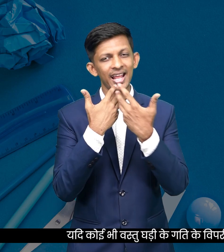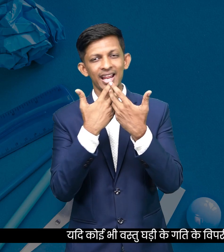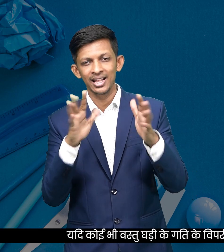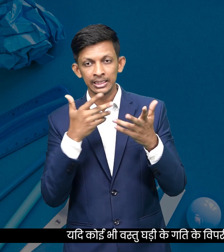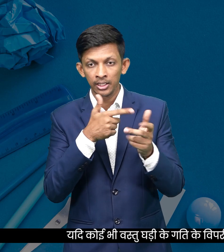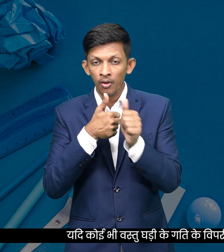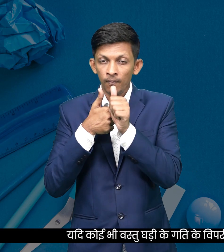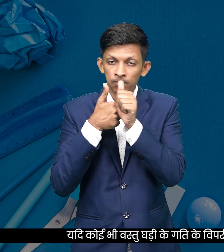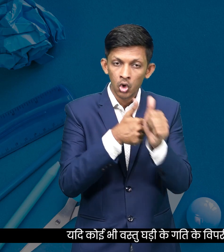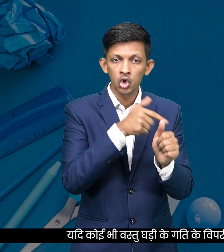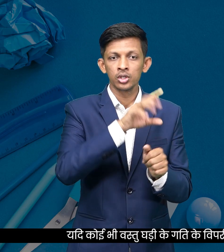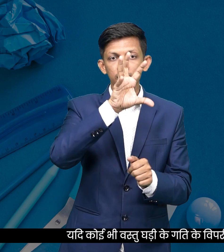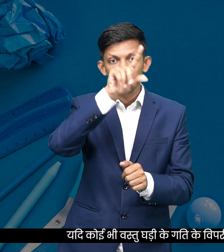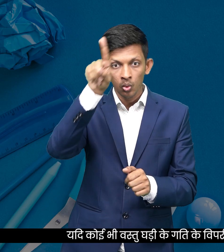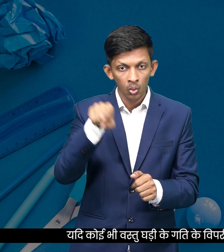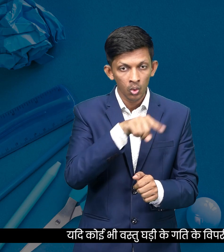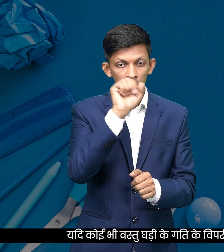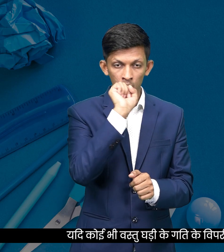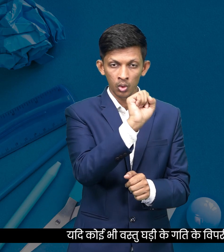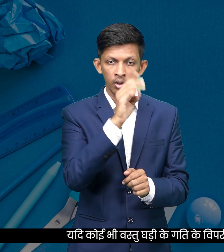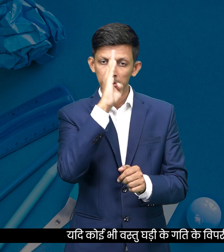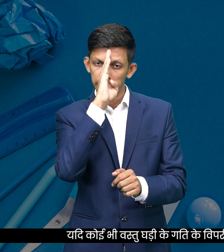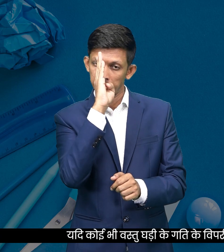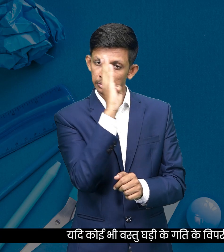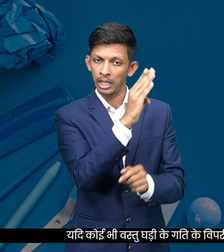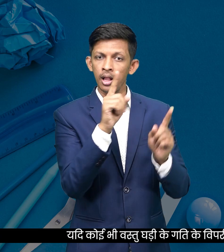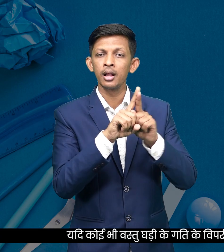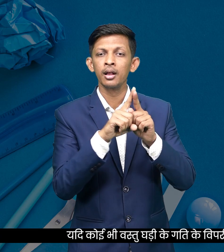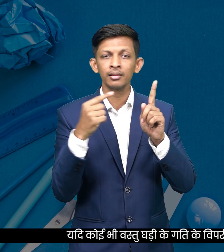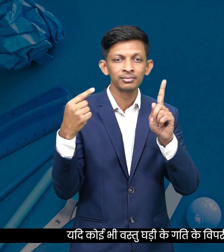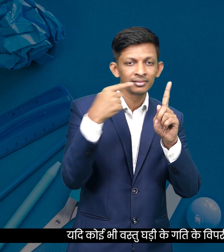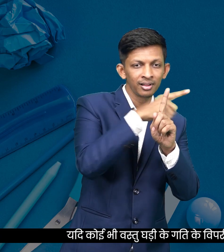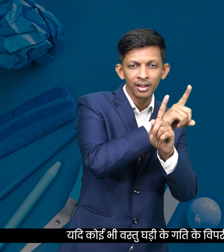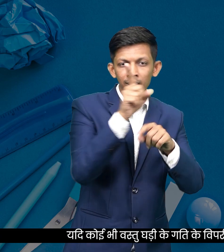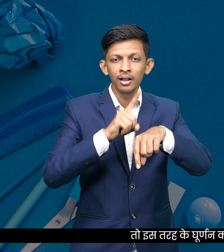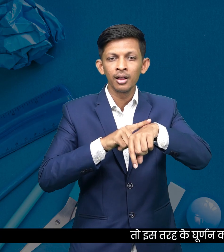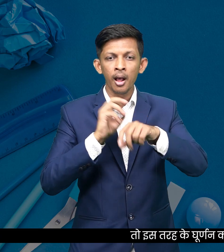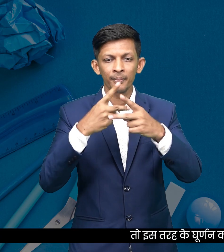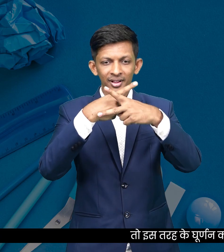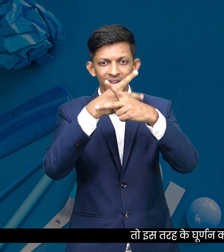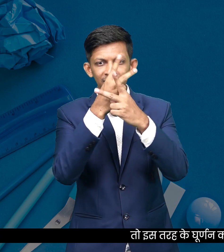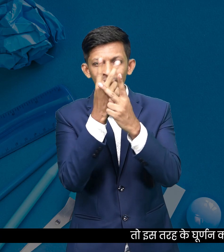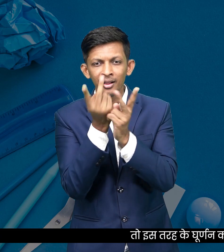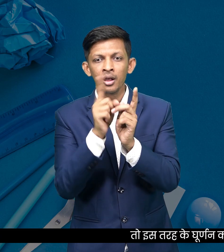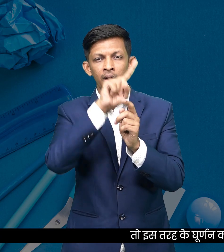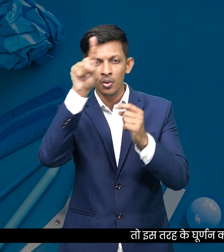यदि कोई भी वस्तु घड़ी के गति के विपरीत दिशा में घूर्णन का अनुसरण करती है तो इस तरह के घूर्णन